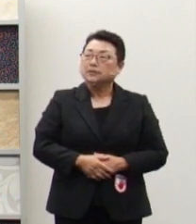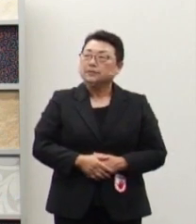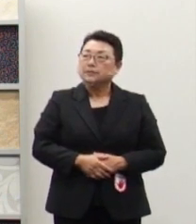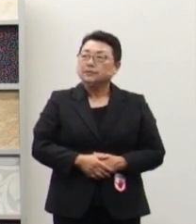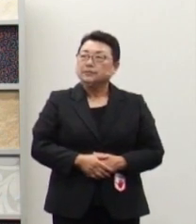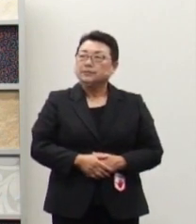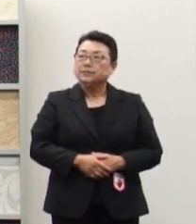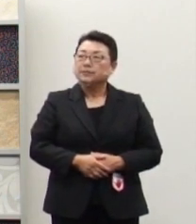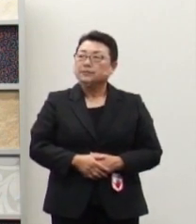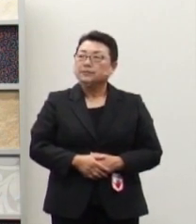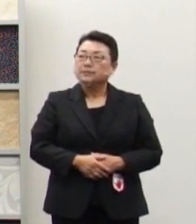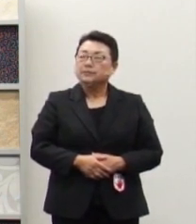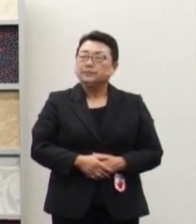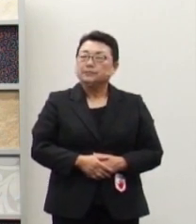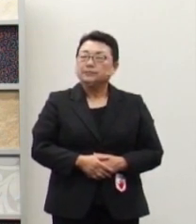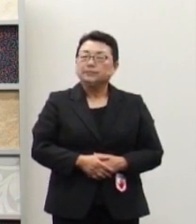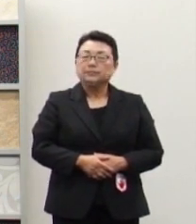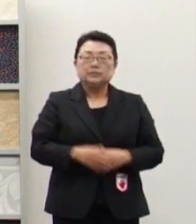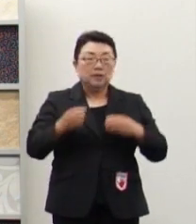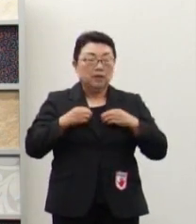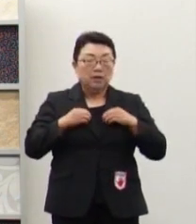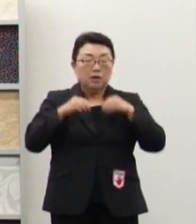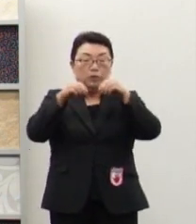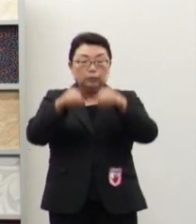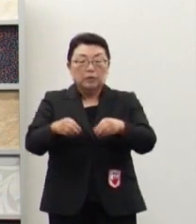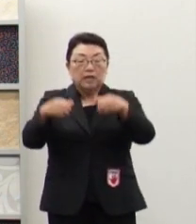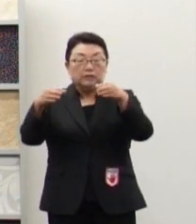析されましょうか。 クラスターの数は